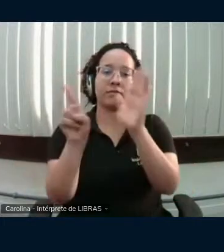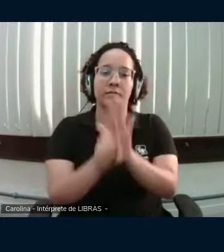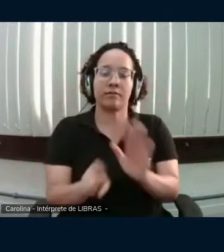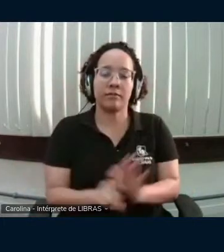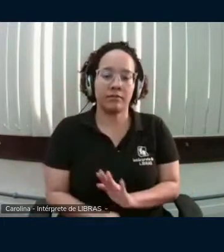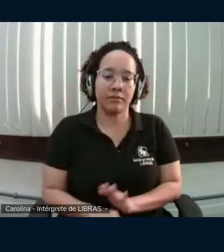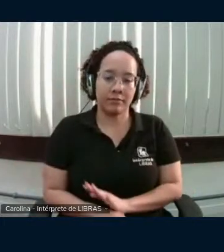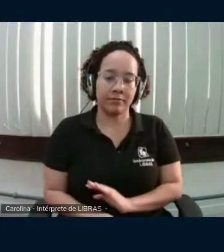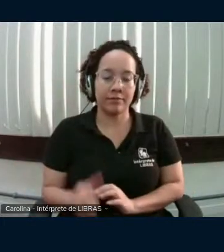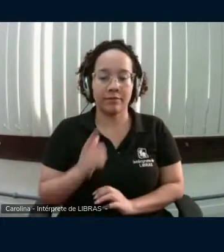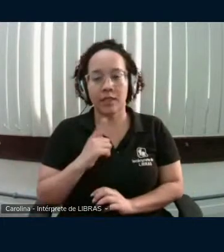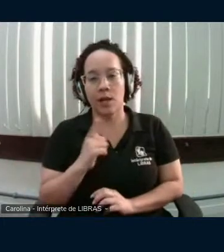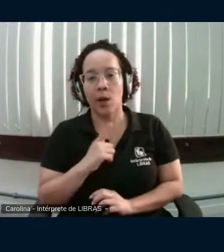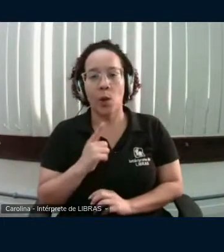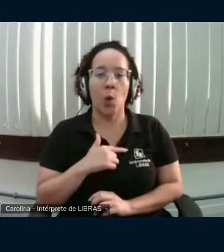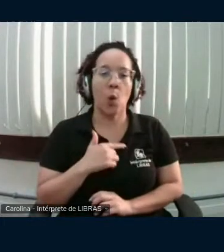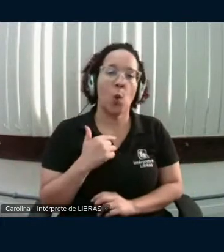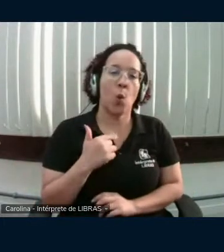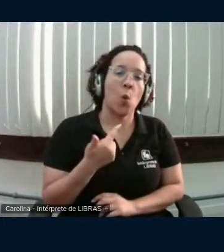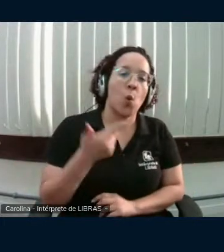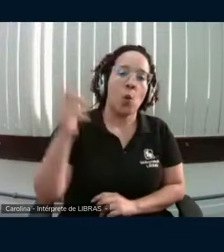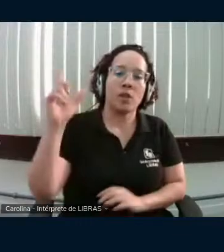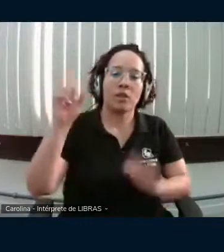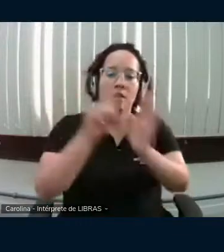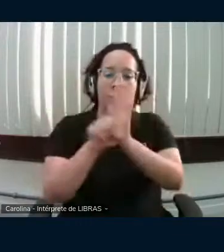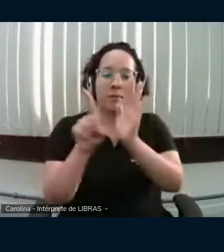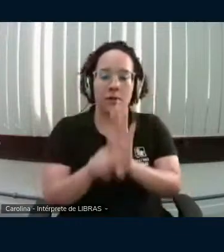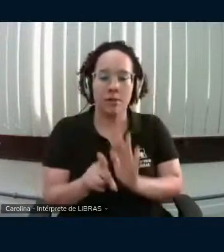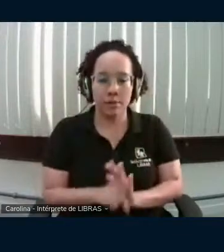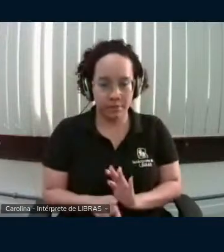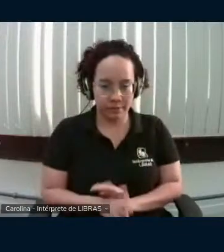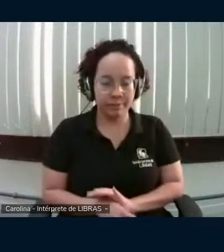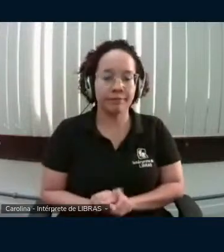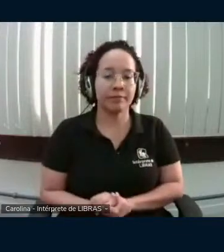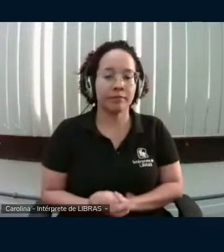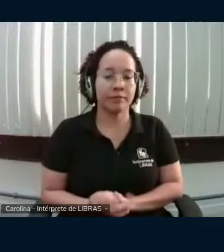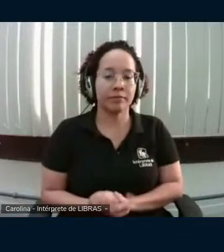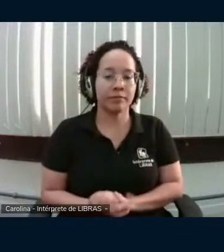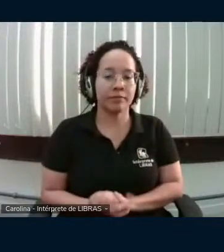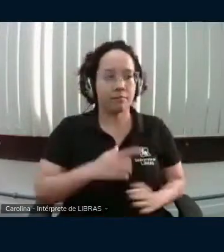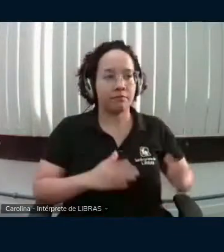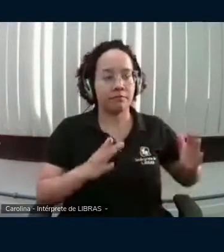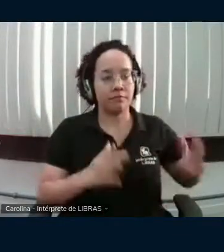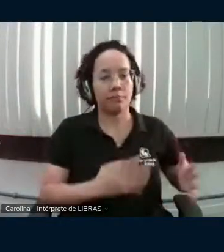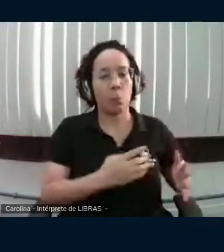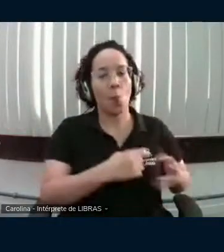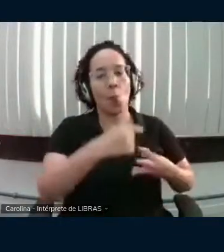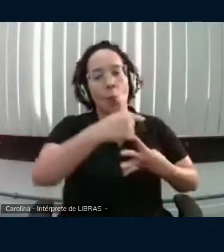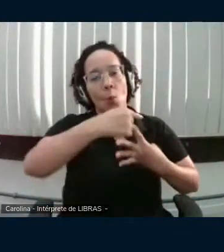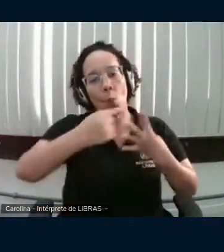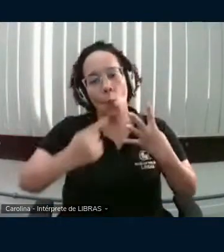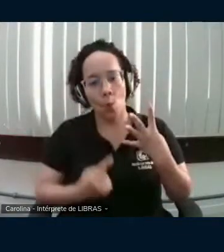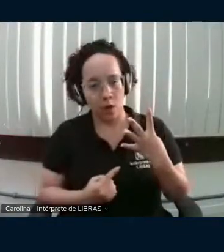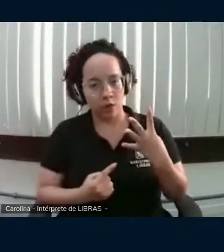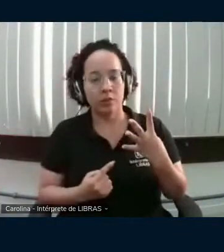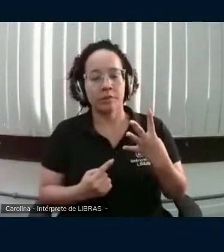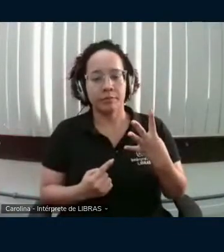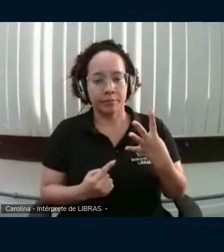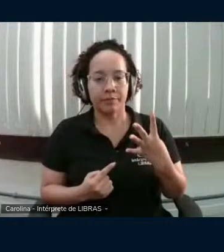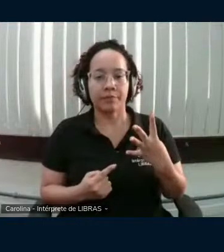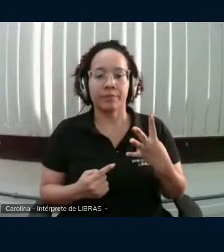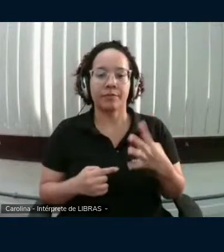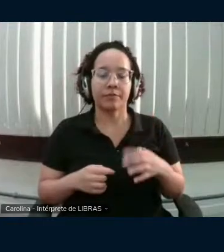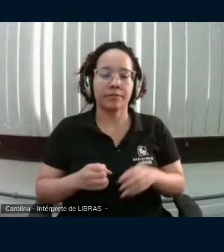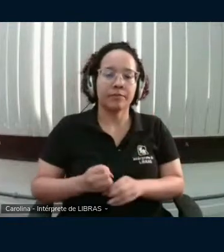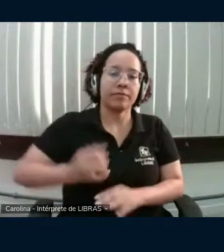mas brotaram algumas outras. Então, acabamos fazendo um bloco de quatro e aqui a gente tem mais algumas questões que foram colocadas no chat.